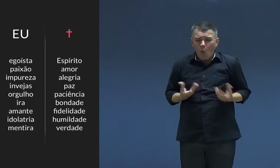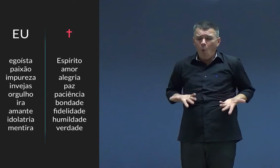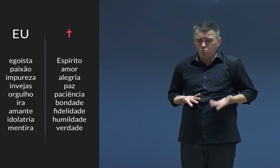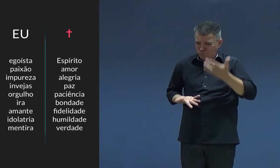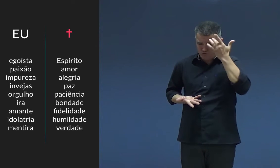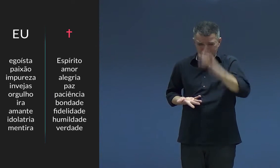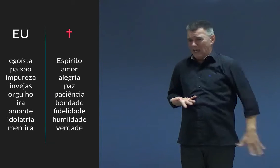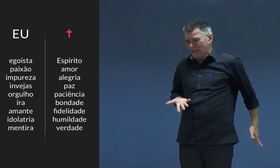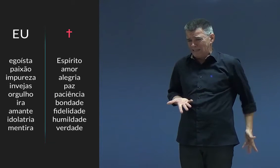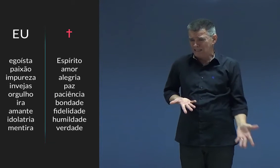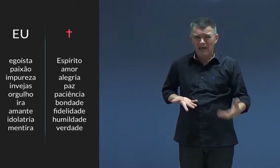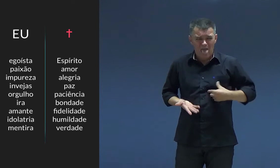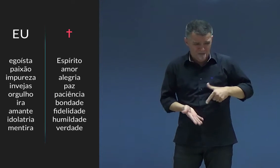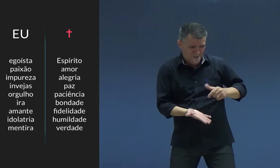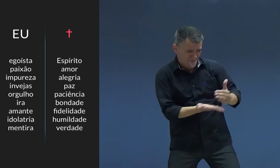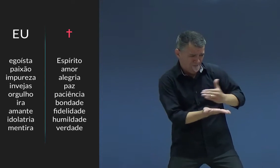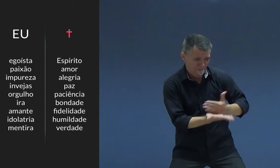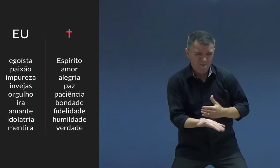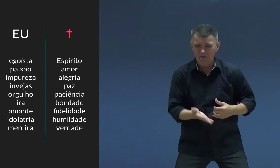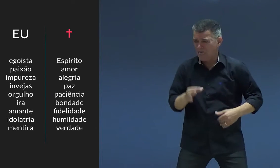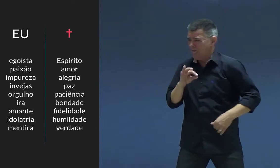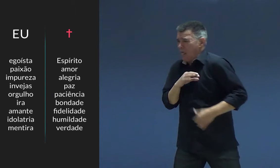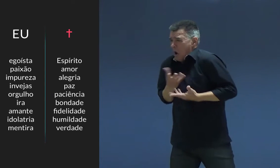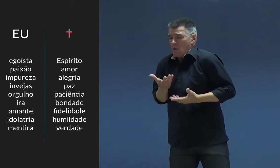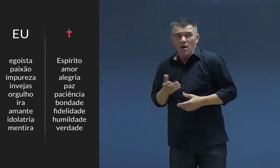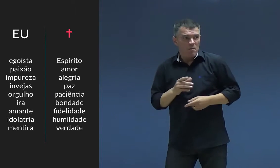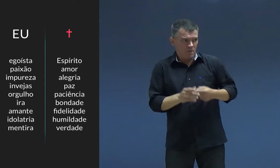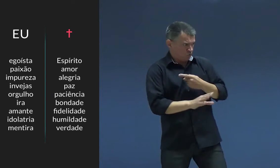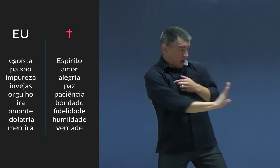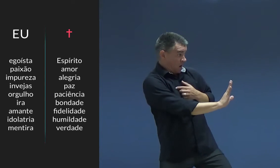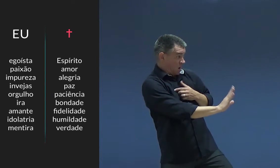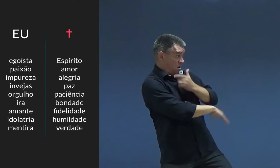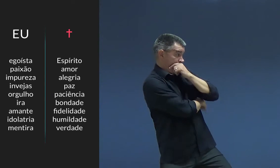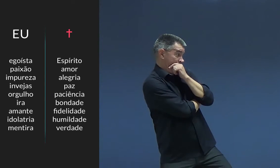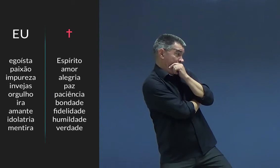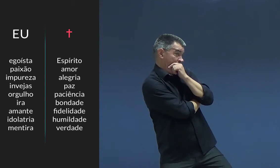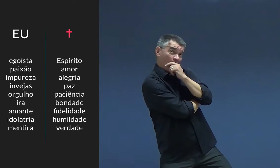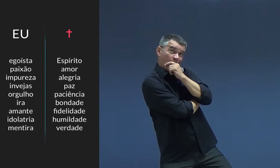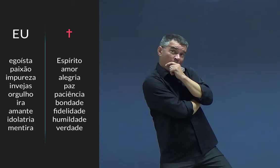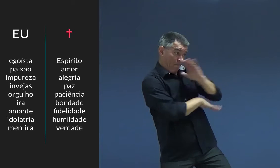falando pra mim. Como é que eu vou fazer? Vocês estão com salário? Como é que eu vou fazer?